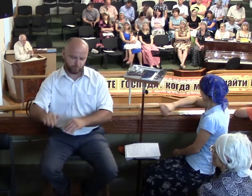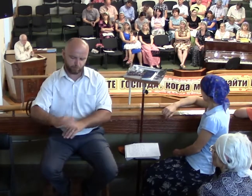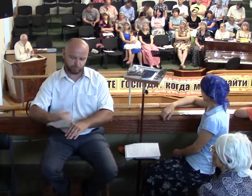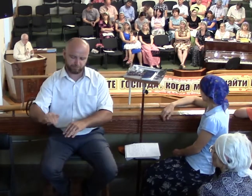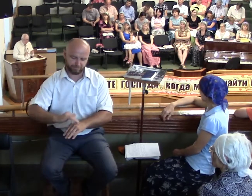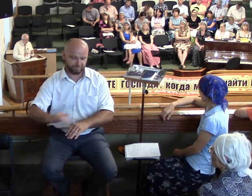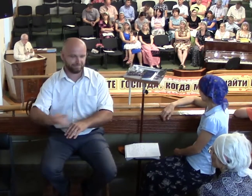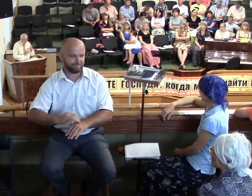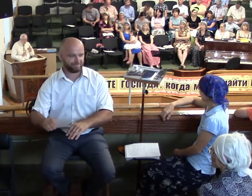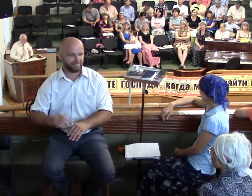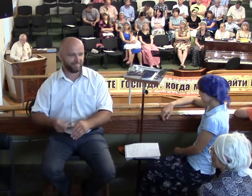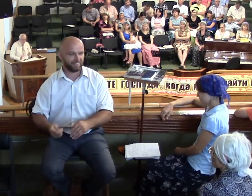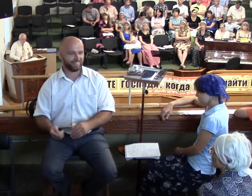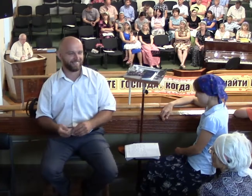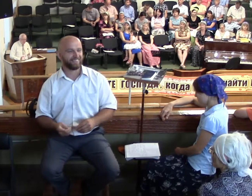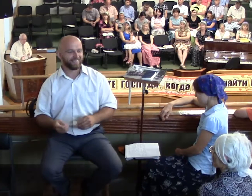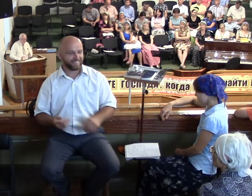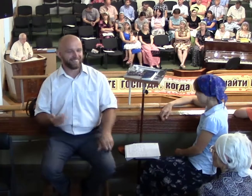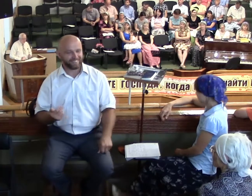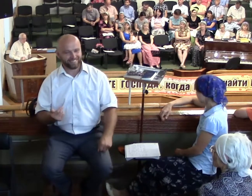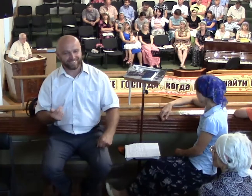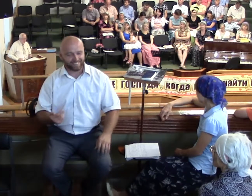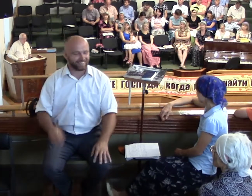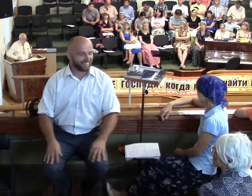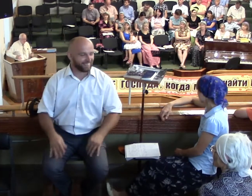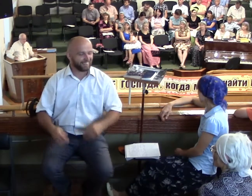бы ты ударил попасть, если бы какое-то плохое слово сказал.